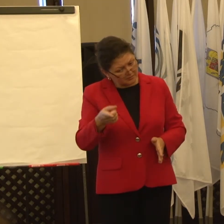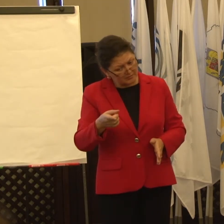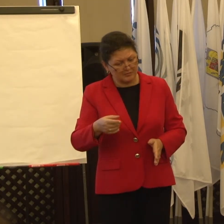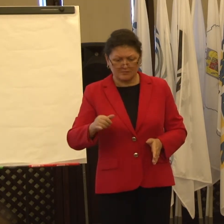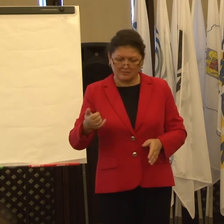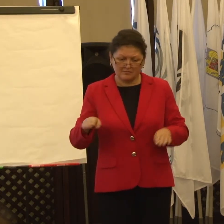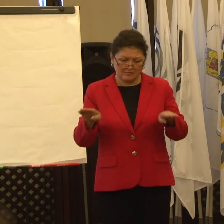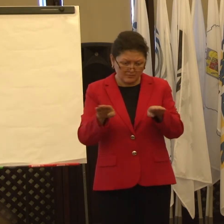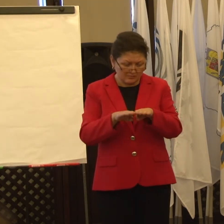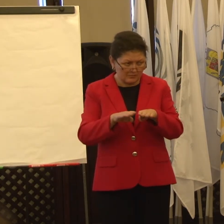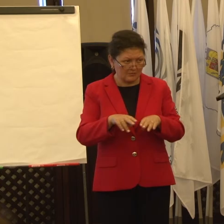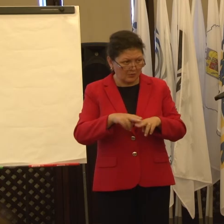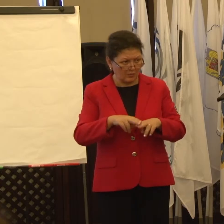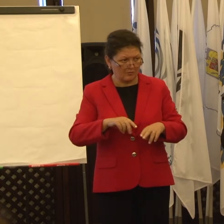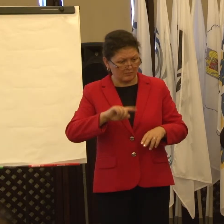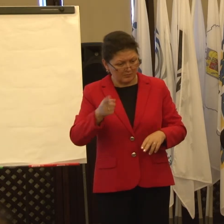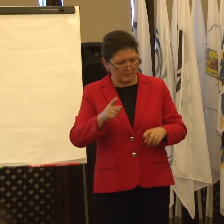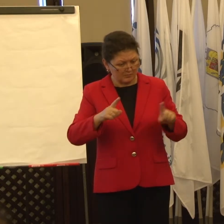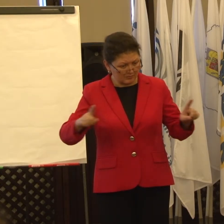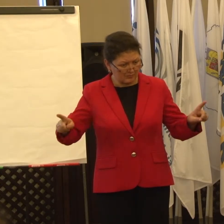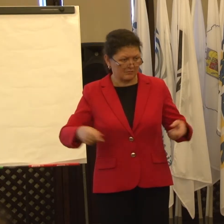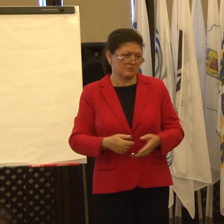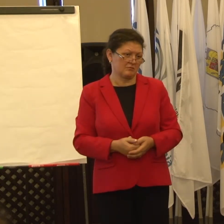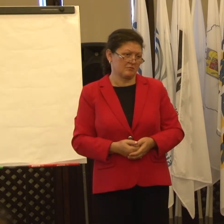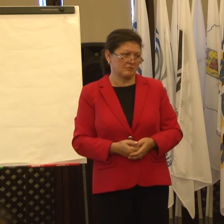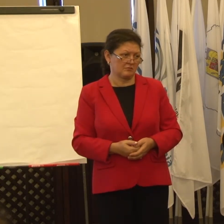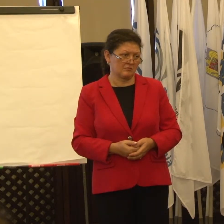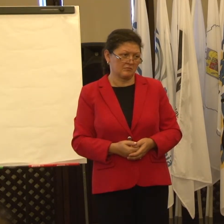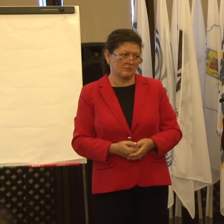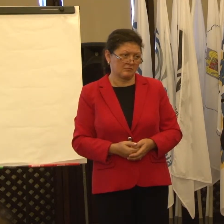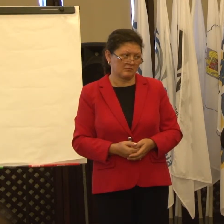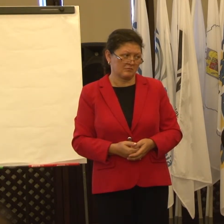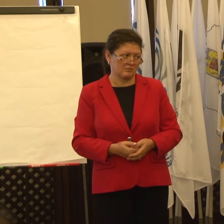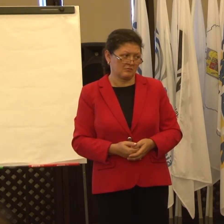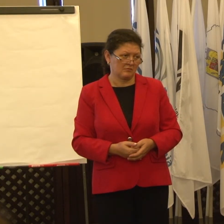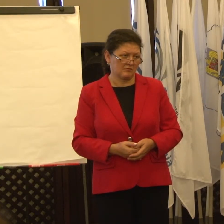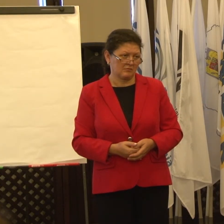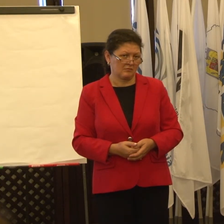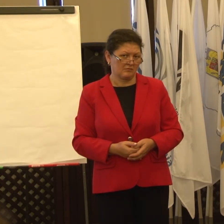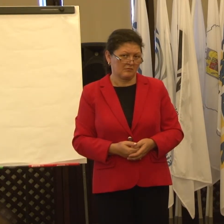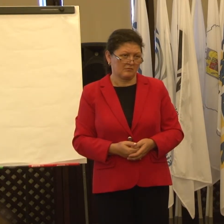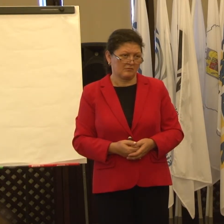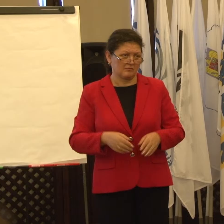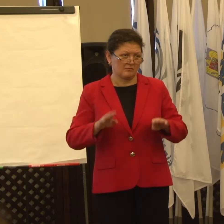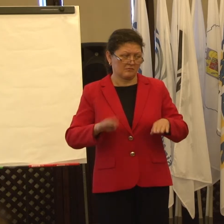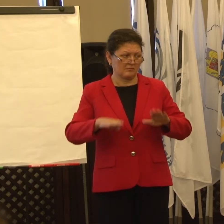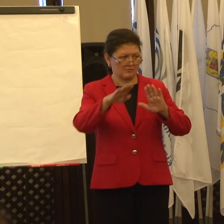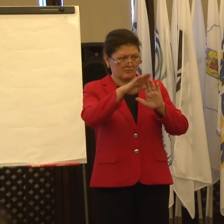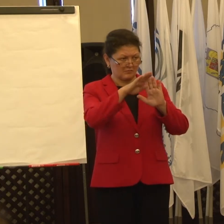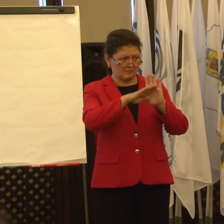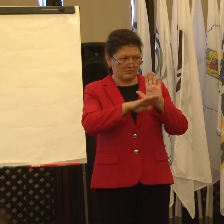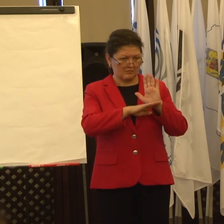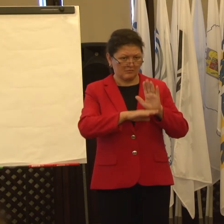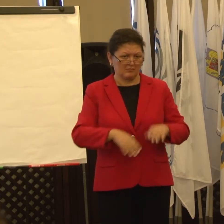arătăm cum se poate face diferența și că ea se poate face. Avem de asemenea un program pe care